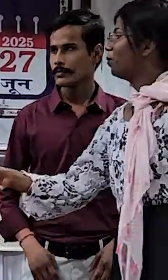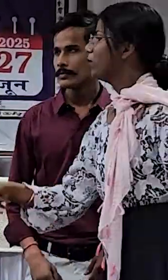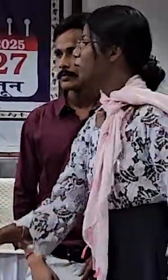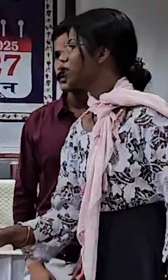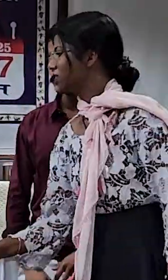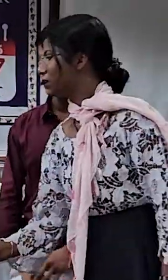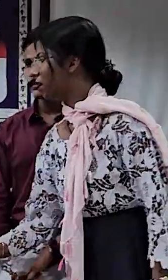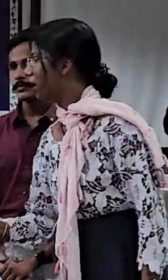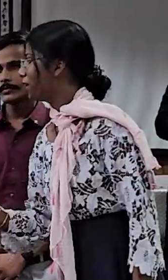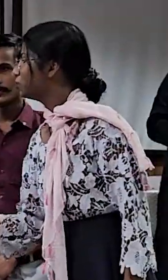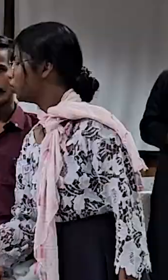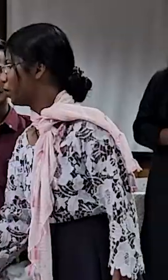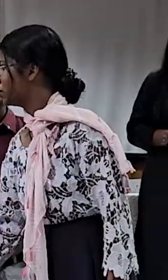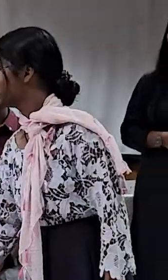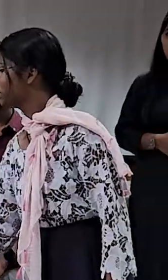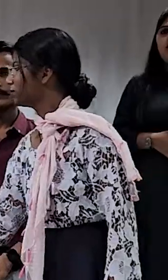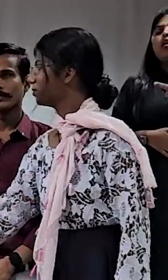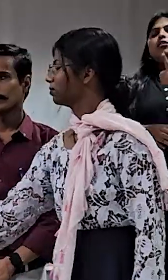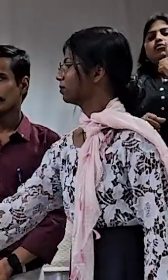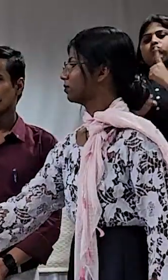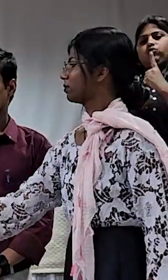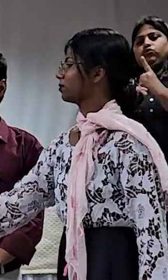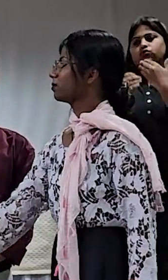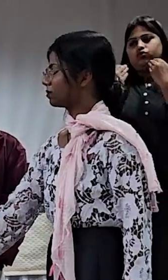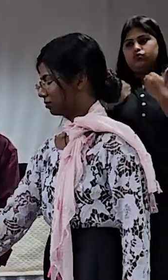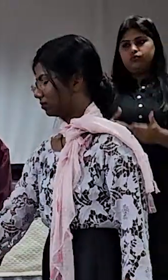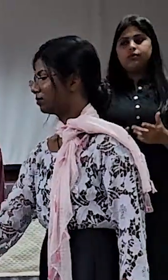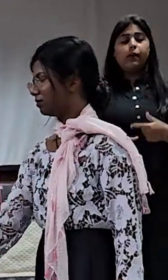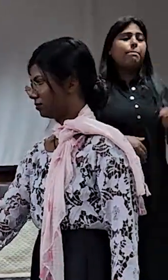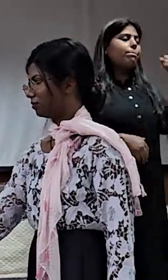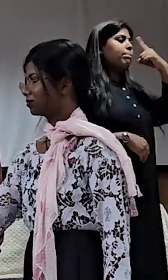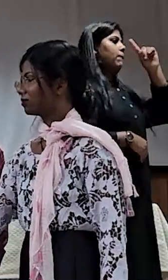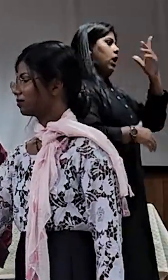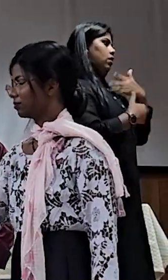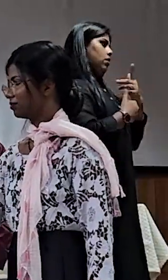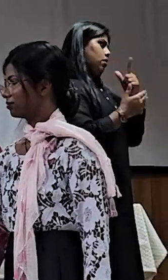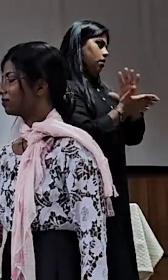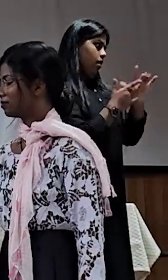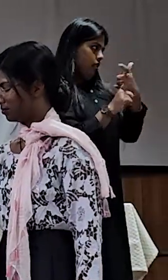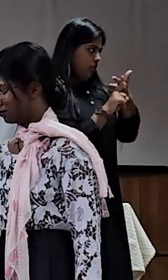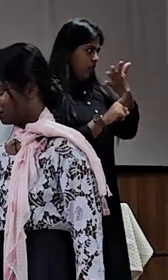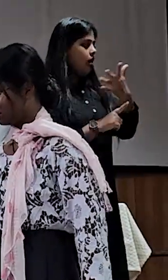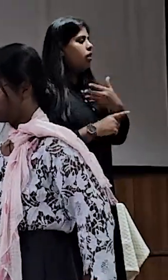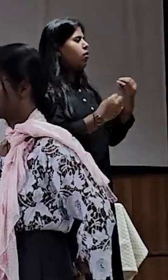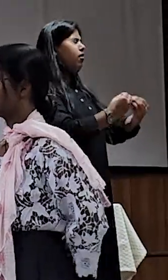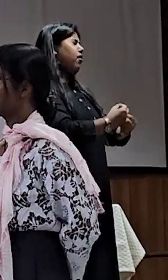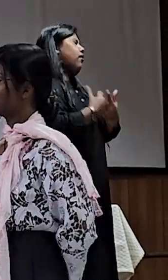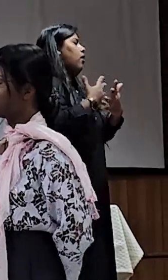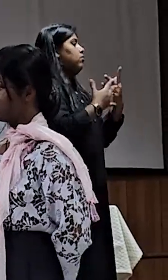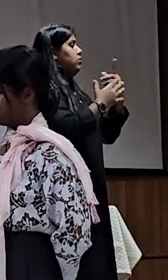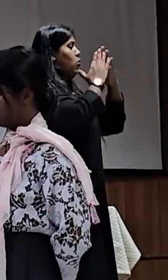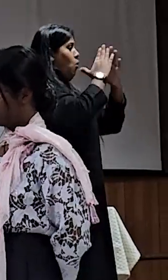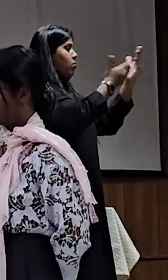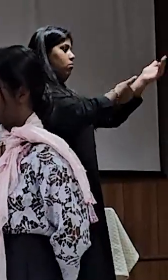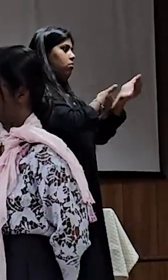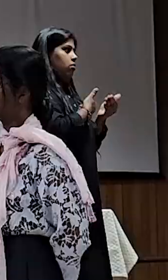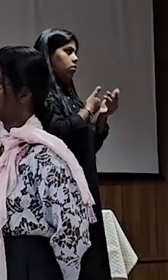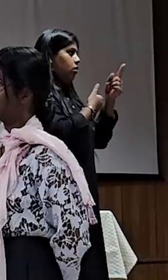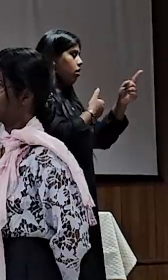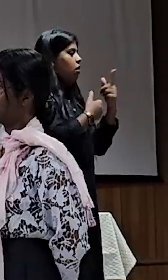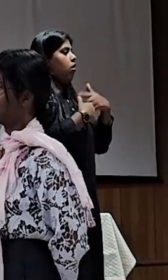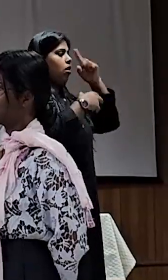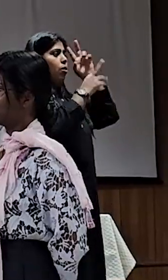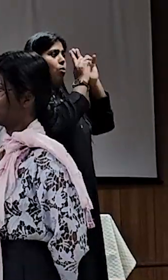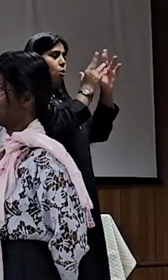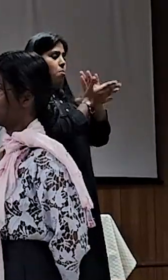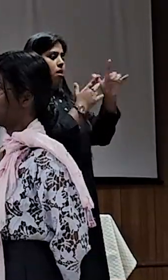हाय, मैं हूँ ऐसा एम सुलेमान। हेलो, मैं हेलन की मदद। मुझे बहुत खुशी हुई कि आप हमारे घर आए। मैं आशा करती हूँ कि आप